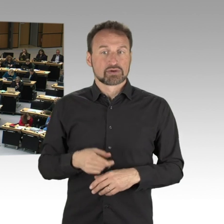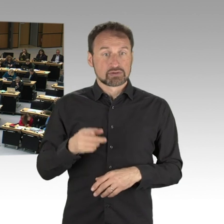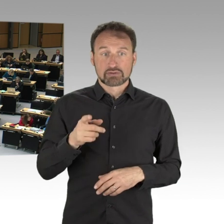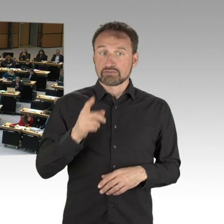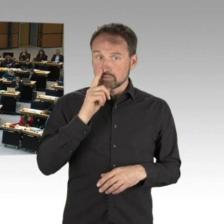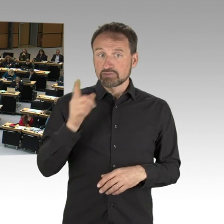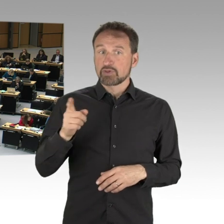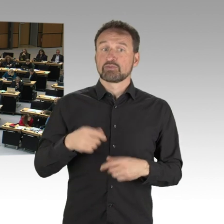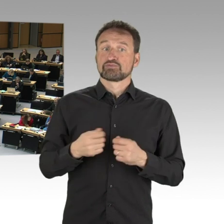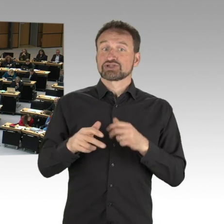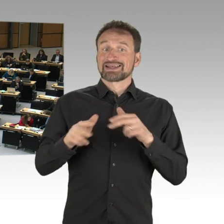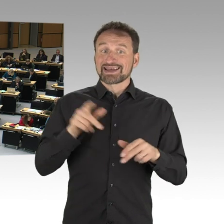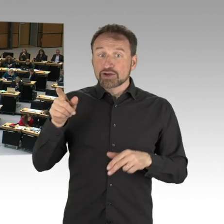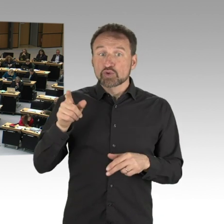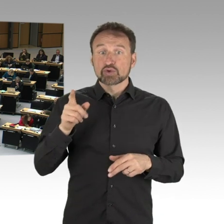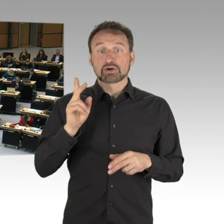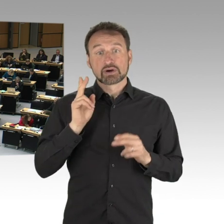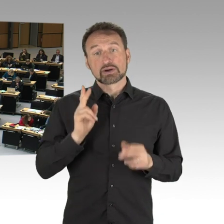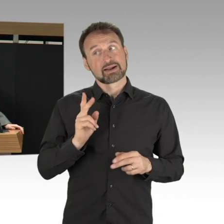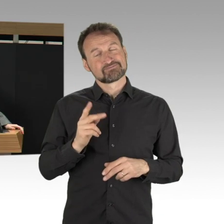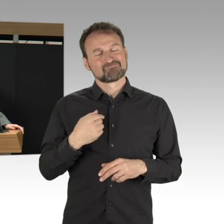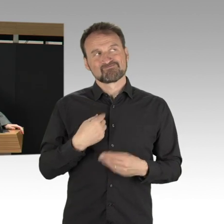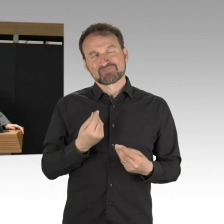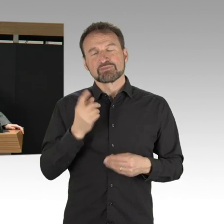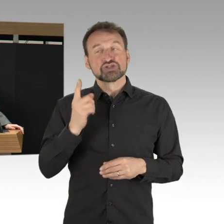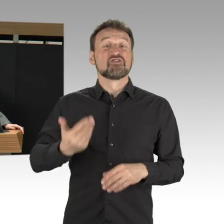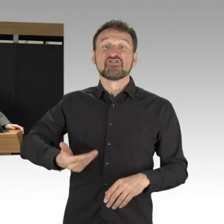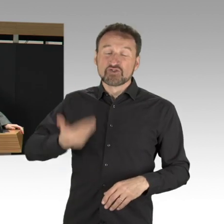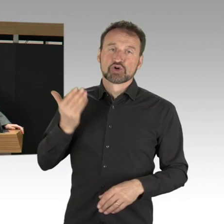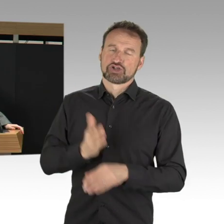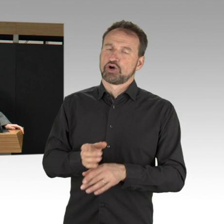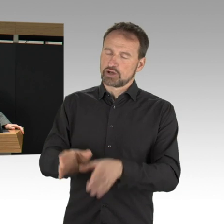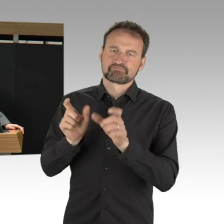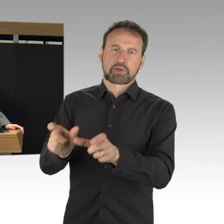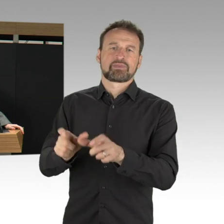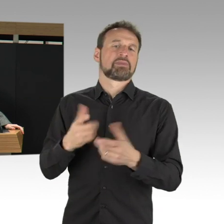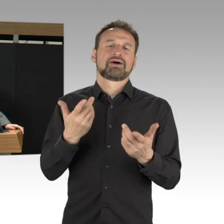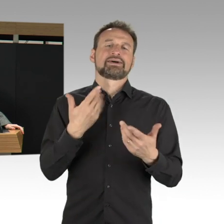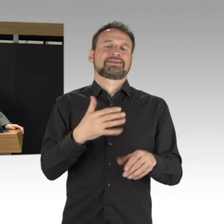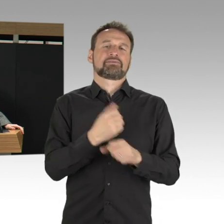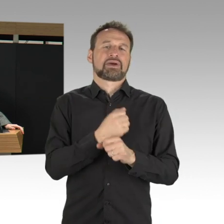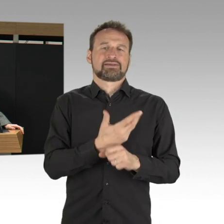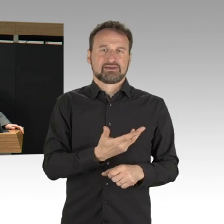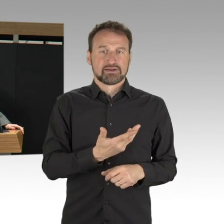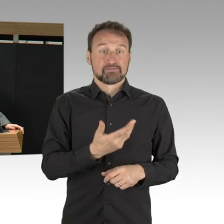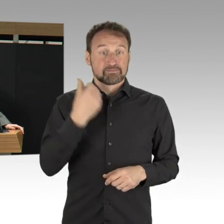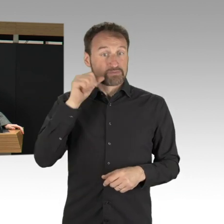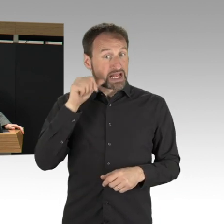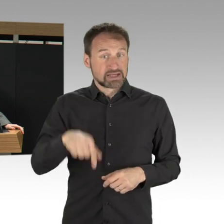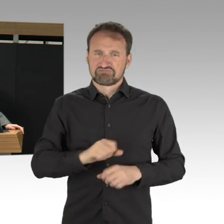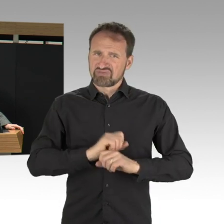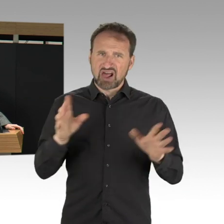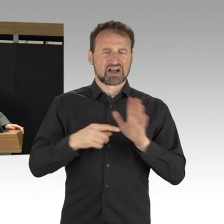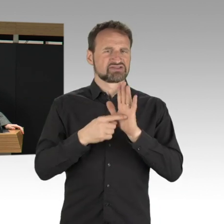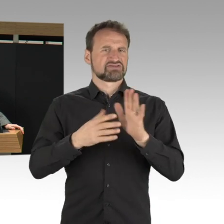Berlin steht geschlossen gegen Antisemitismus. Das haben wir auch erlebt und ich bin sehr froh darüber, als sich die Open Society